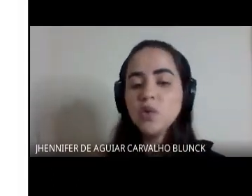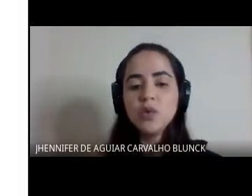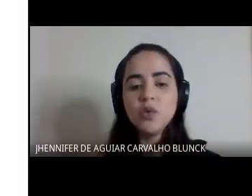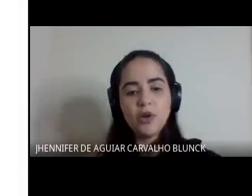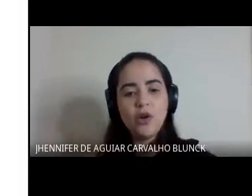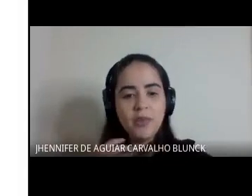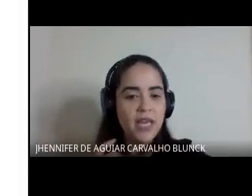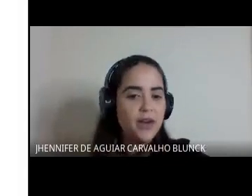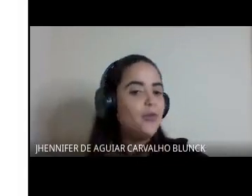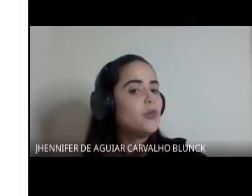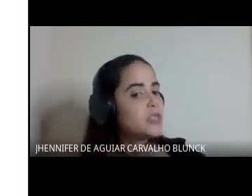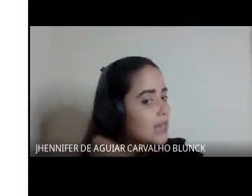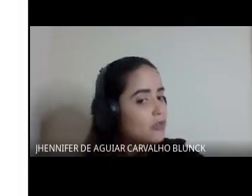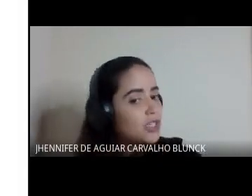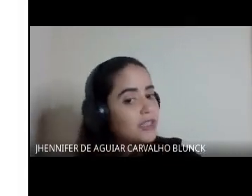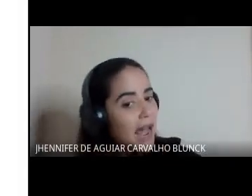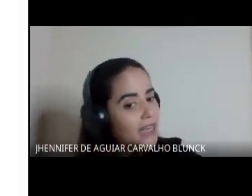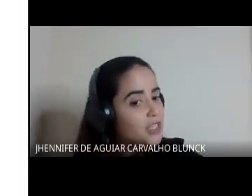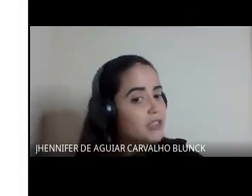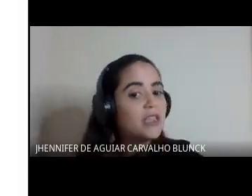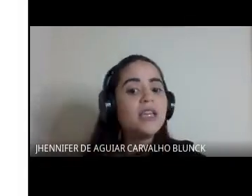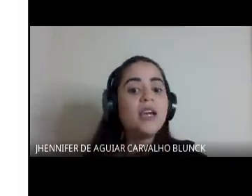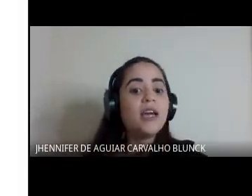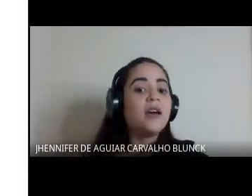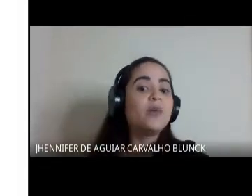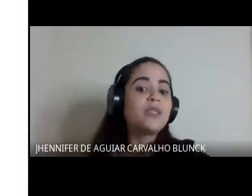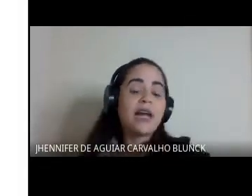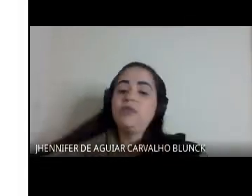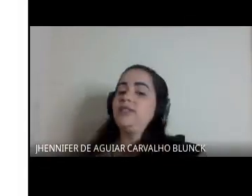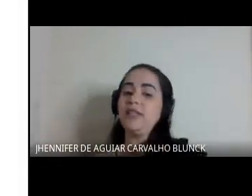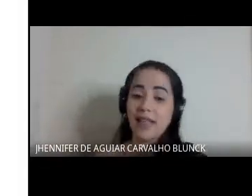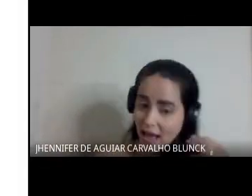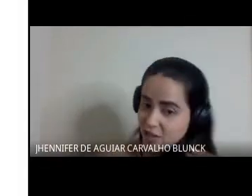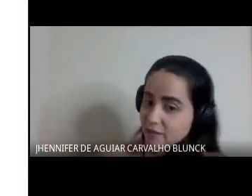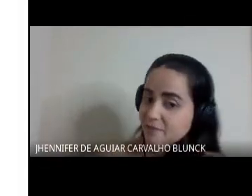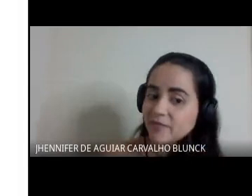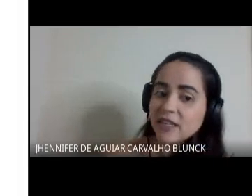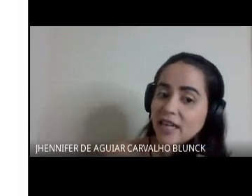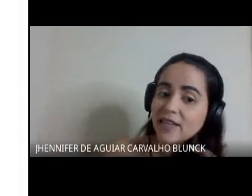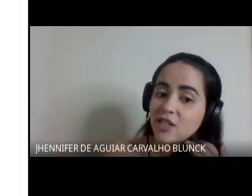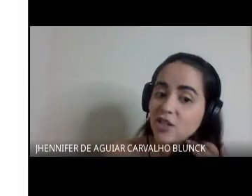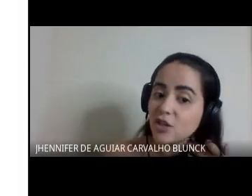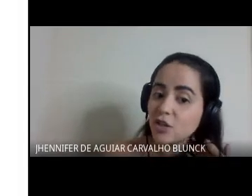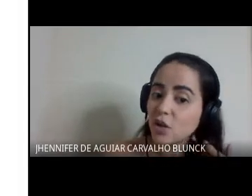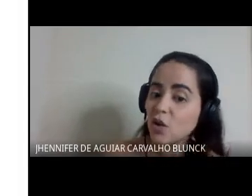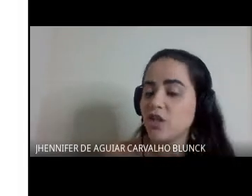o uso do pronome eu, o sinal de idade, o sinal de cidade e